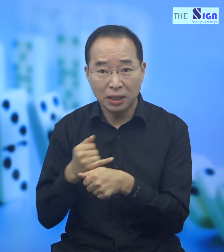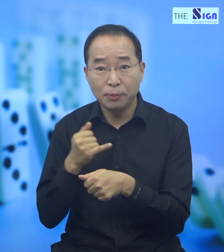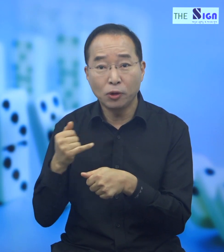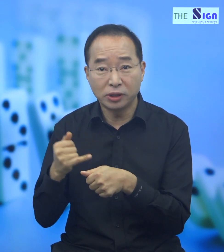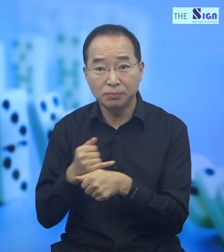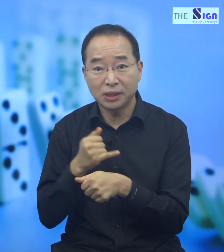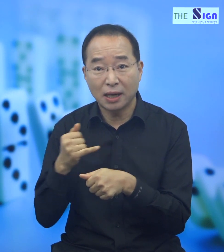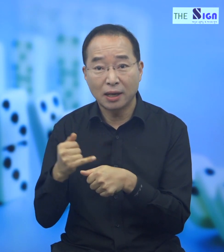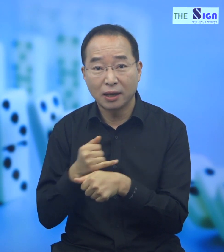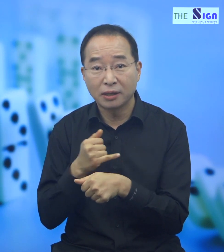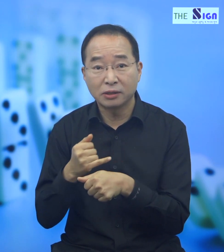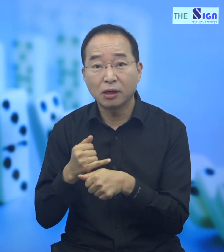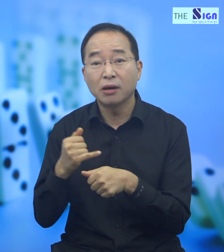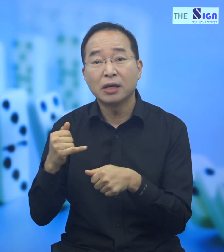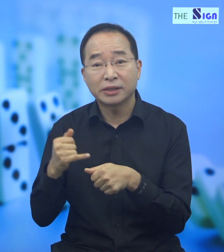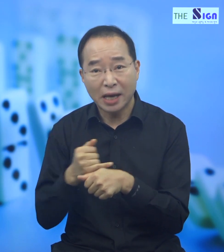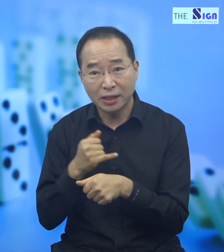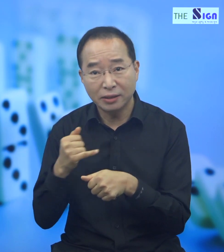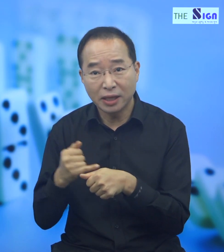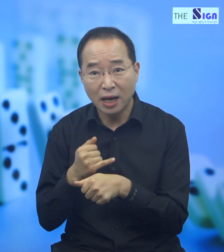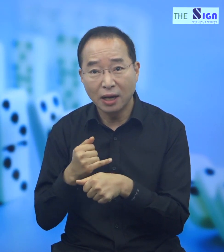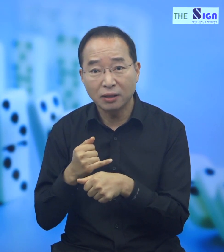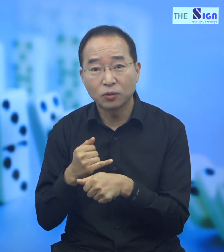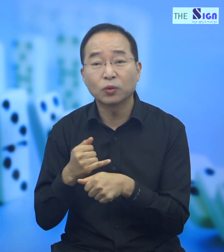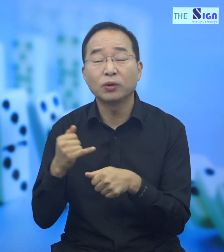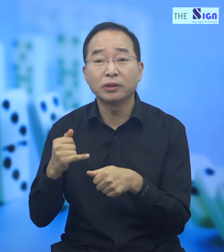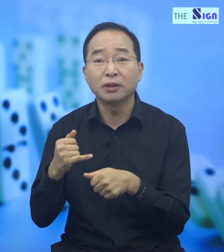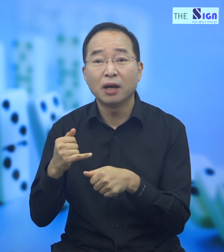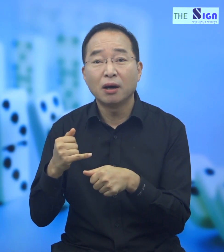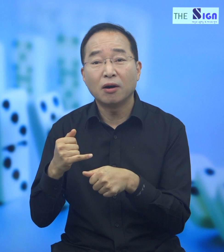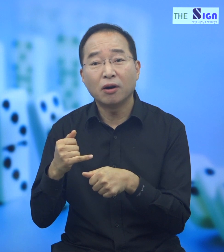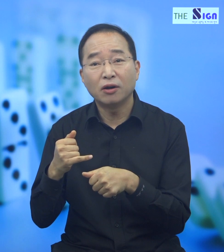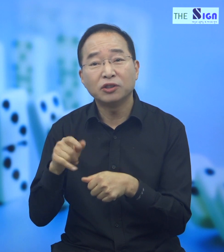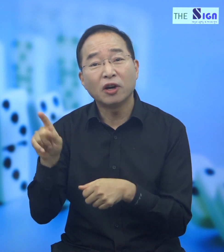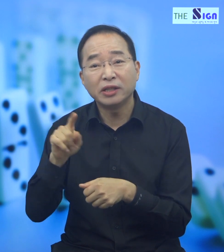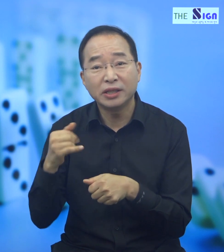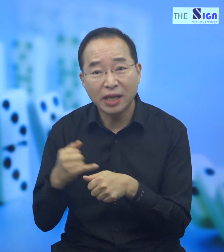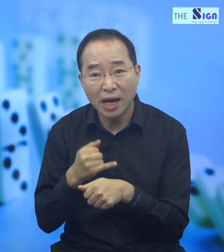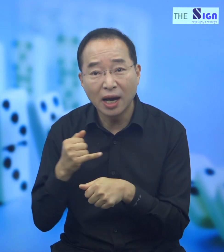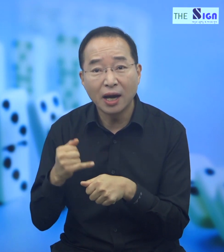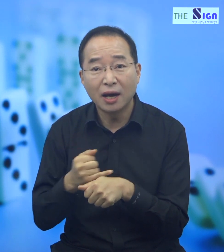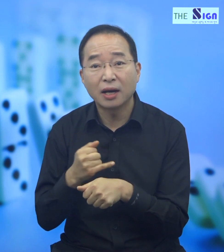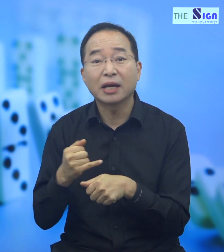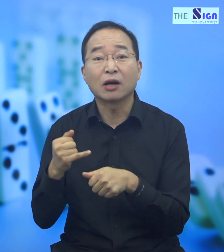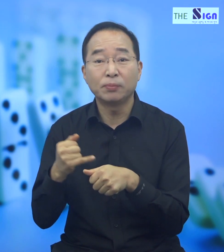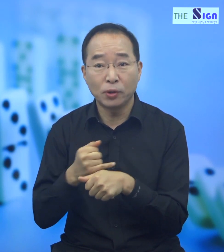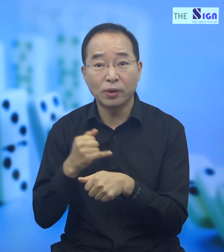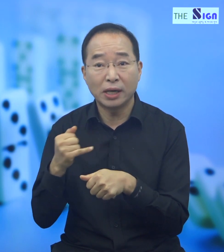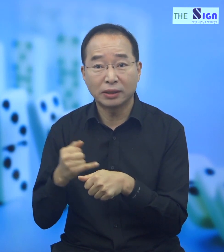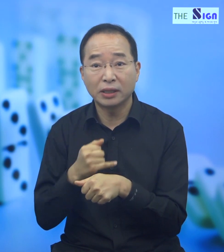표현을 씁니다. 그래서 사귄다 또는 연인이야 라고 표현할 때